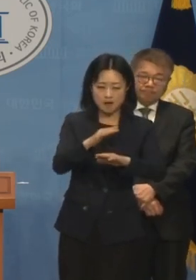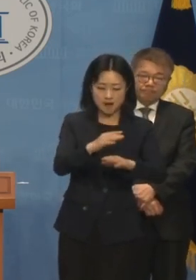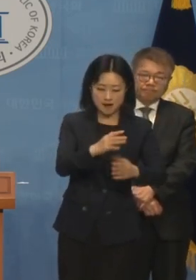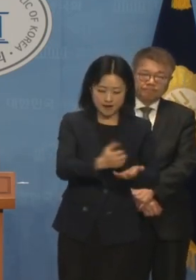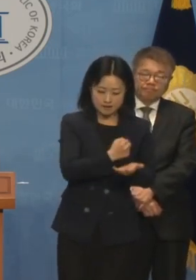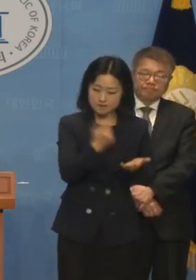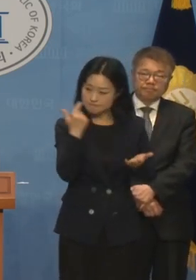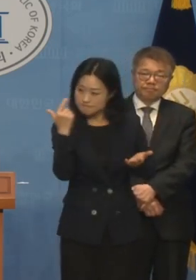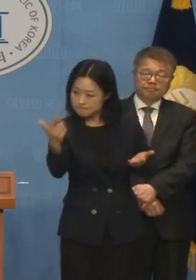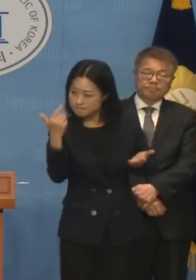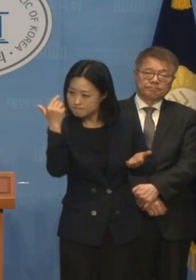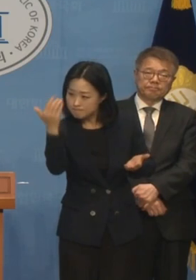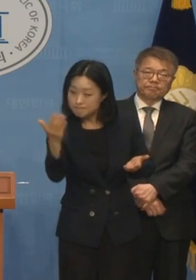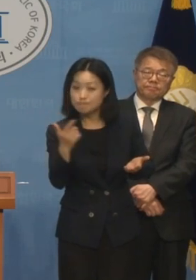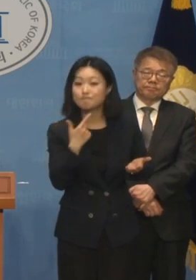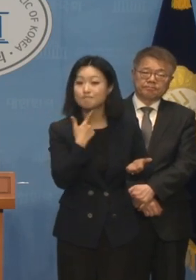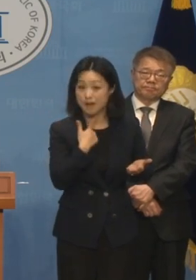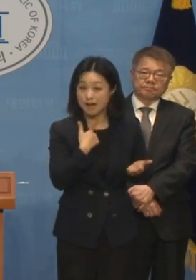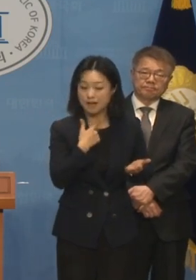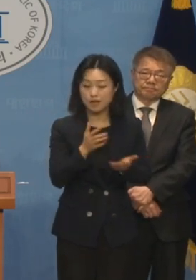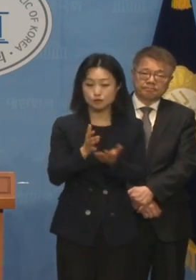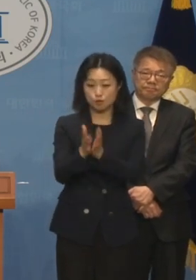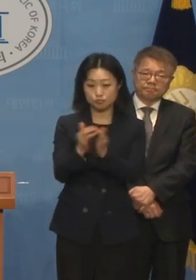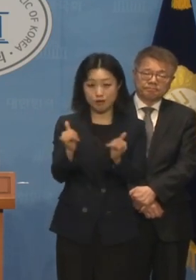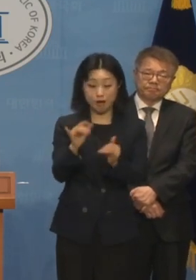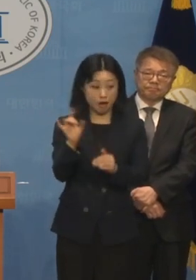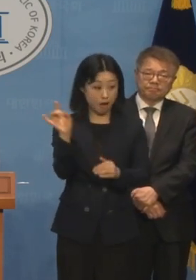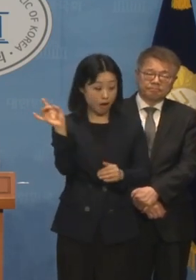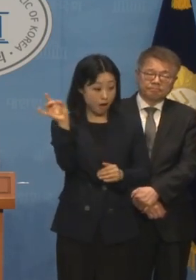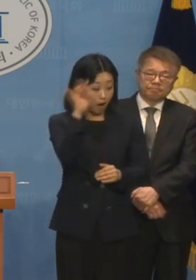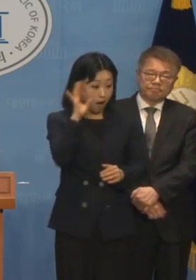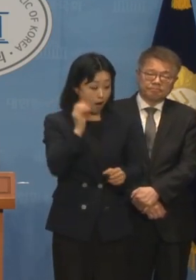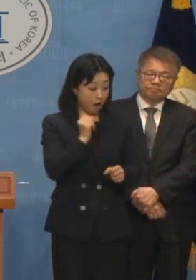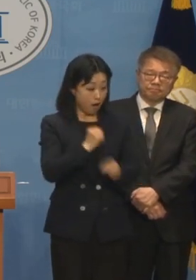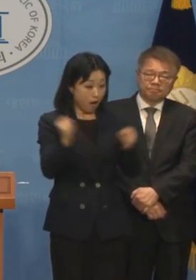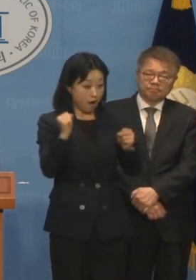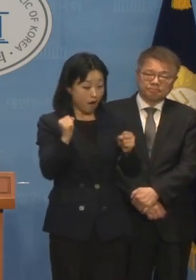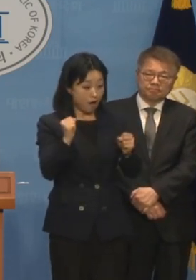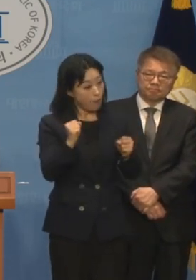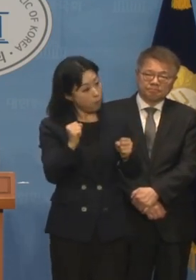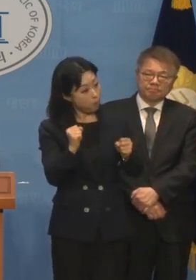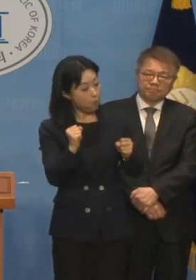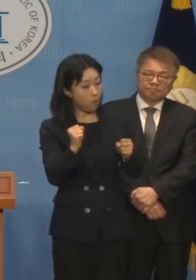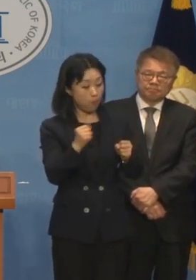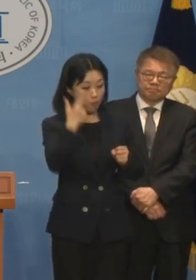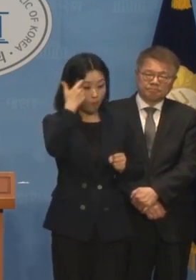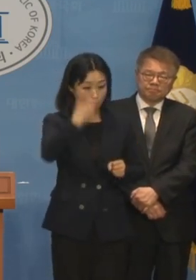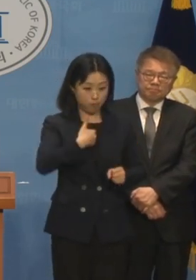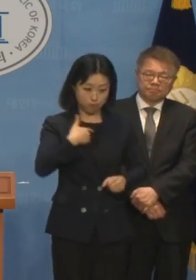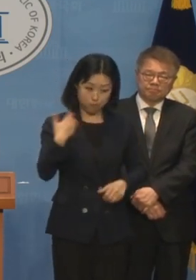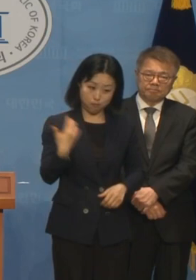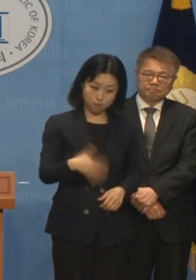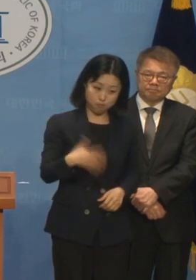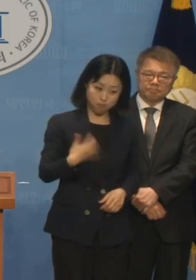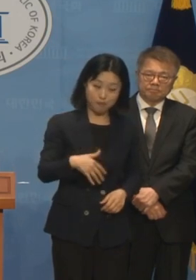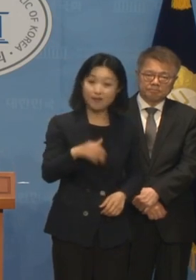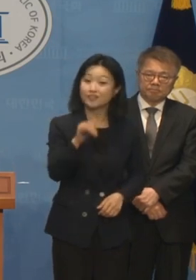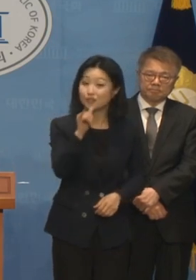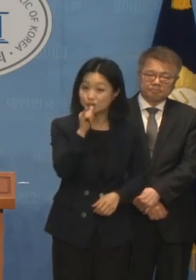주셨습니다. 때로는 전문가들도 당황하게 만드는 날카로운 질문이 많았습니다.